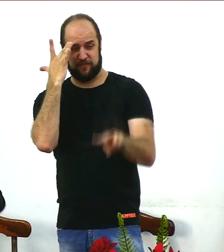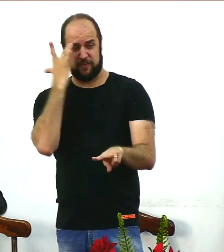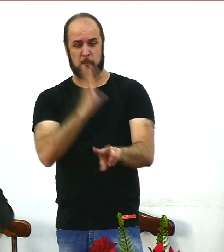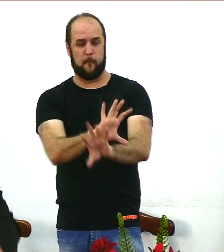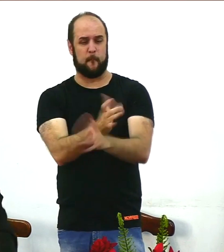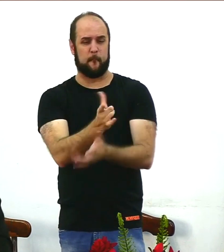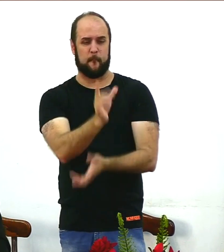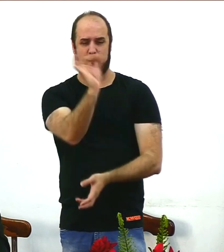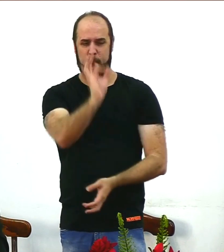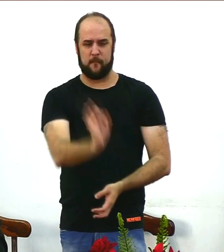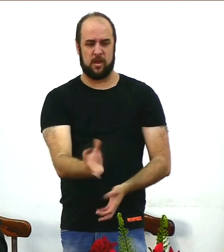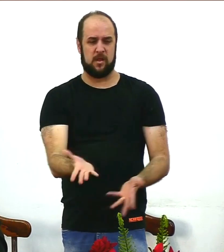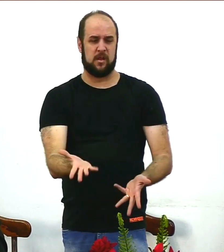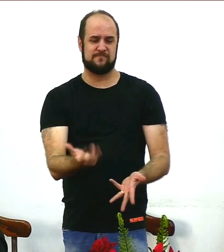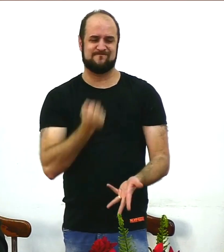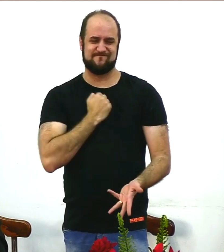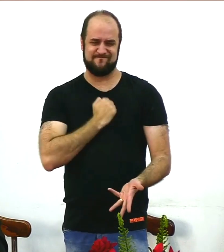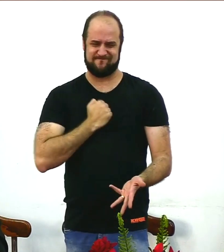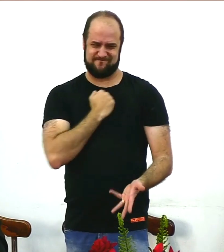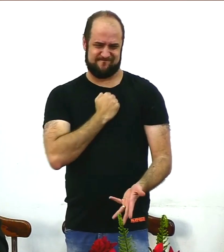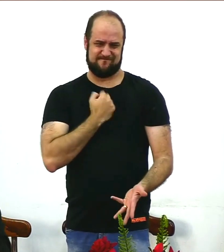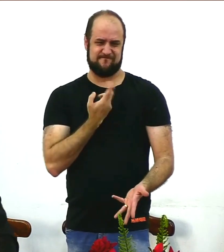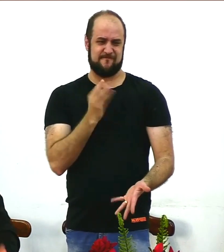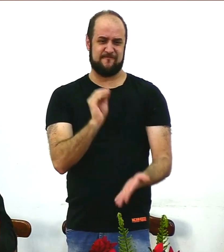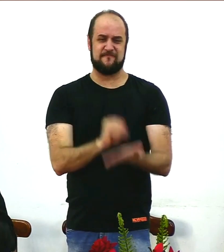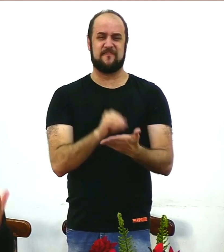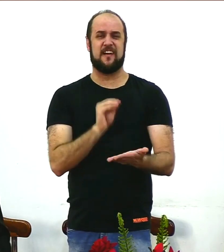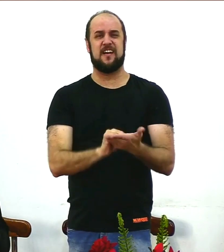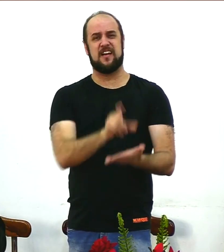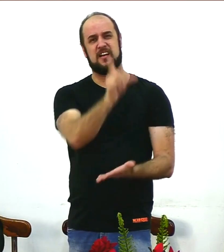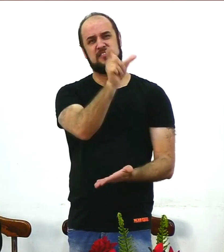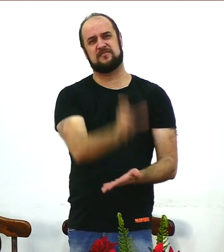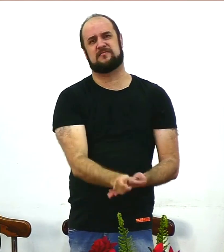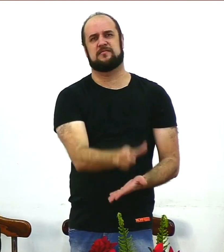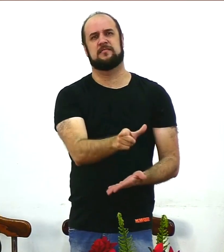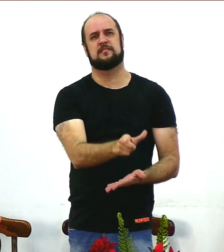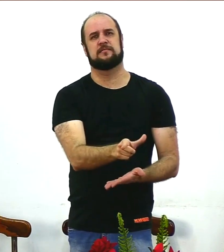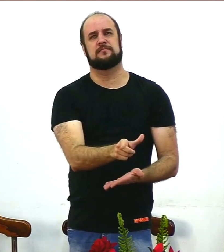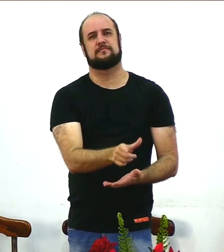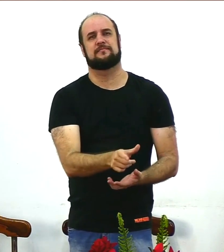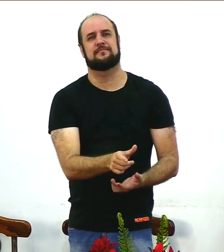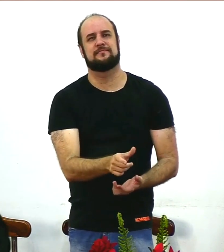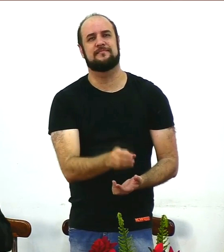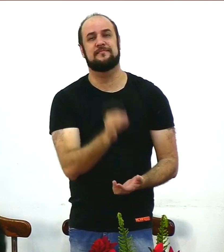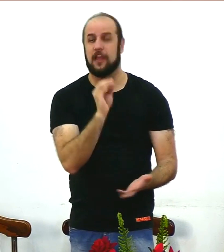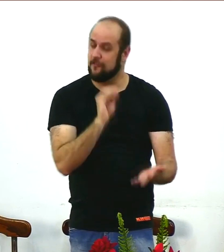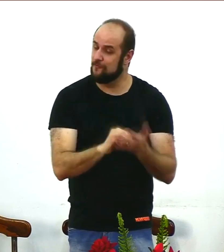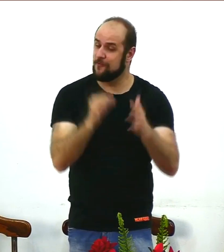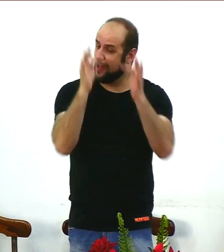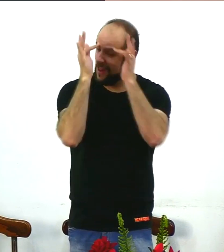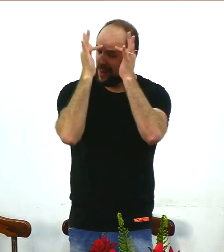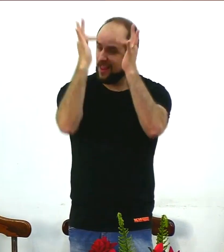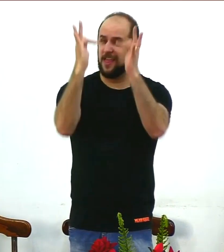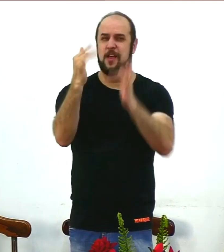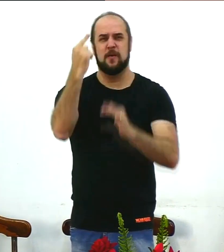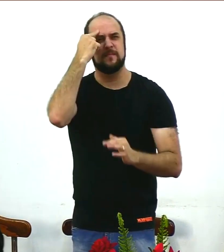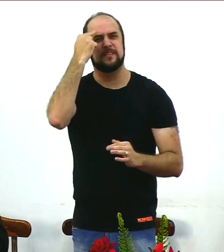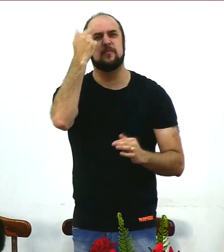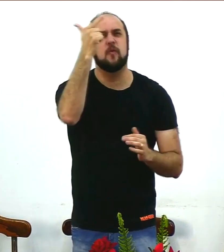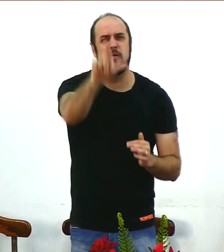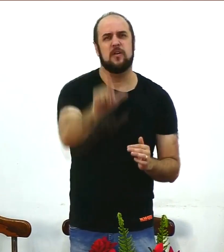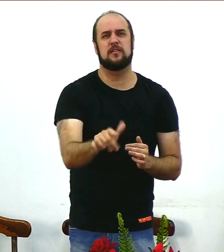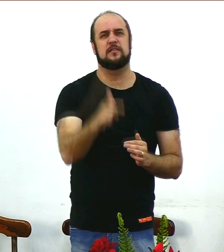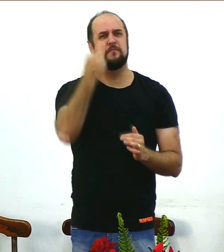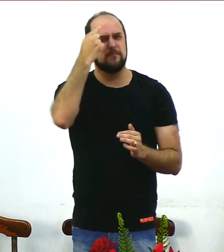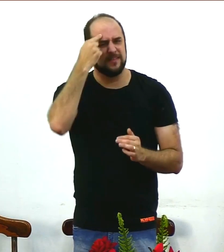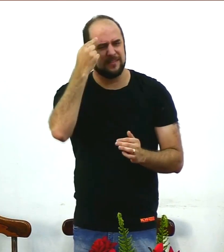porque nós não colocamos Deus na nossa agenda, somos nós que estamos na agenda de Deus. Digo